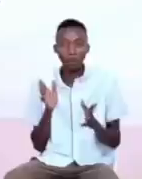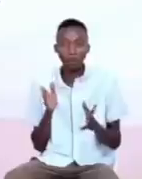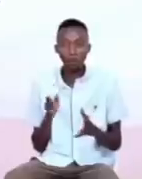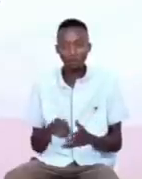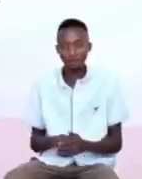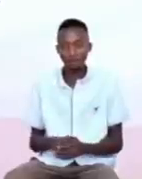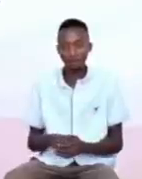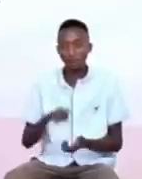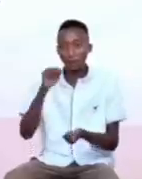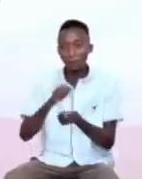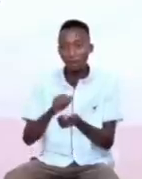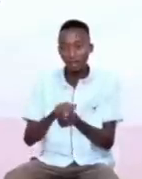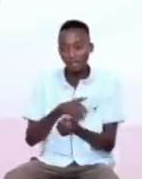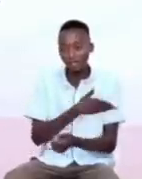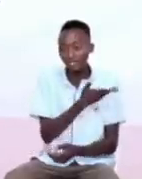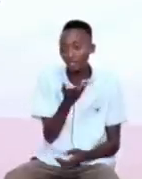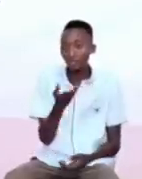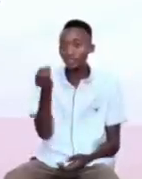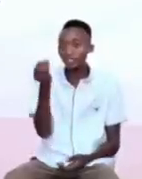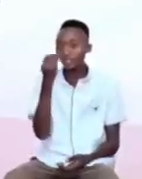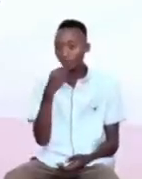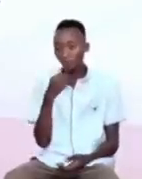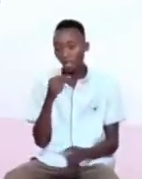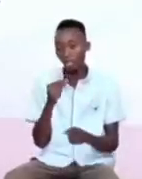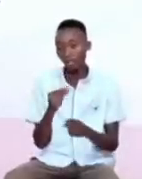Mali zenu zitaliwa na nondo.